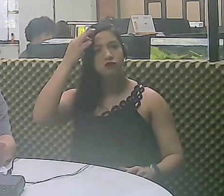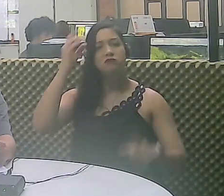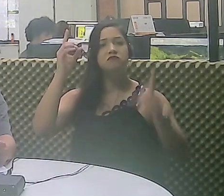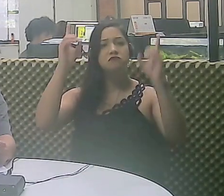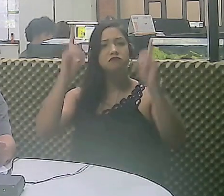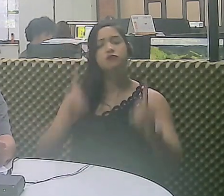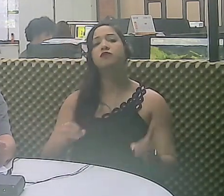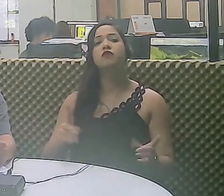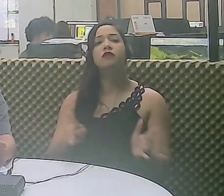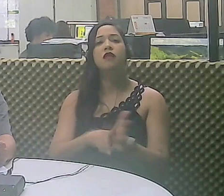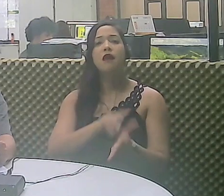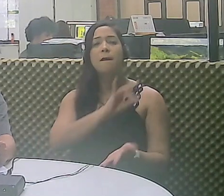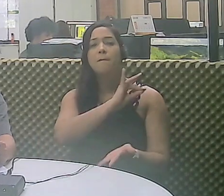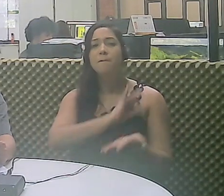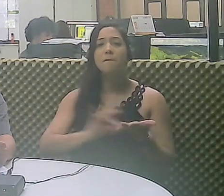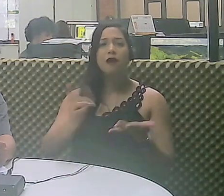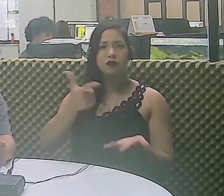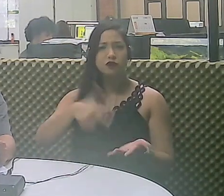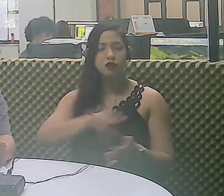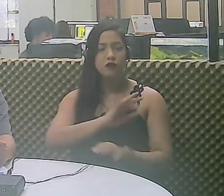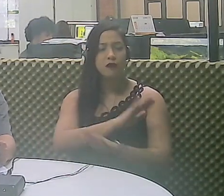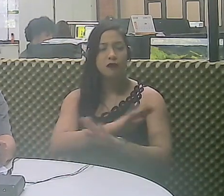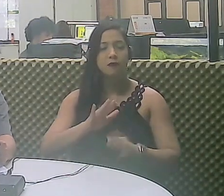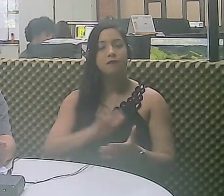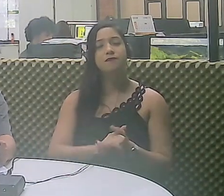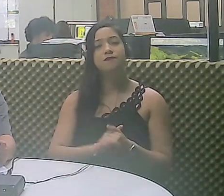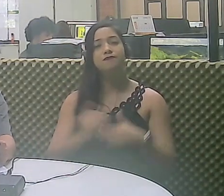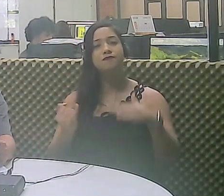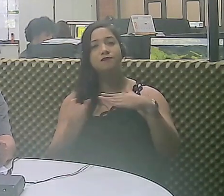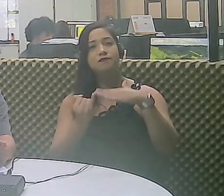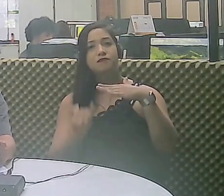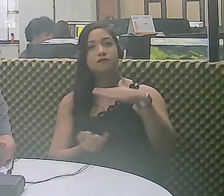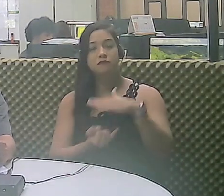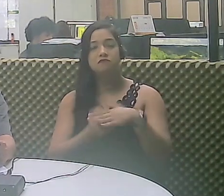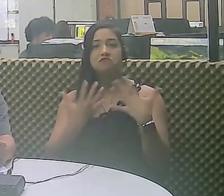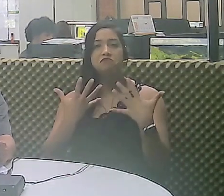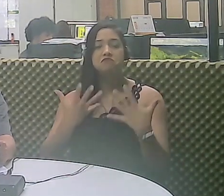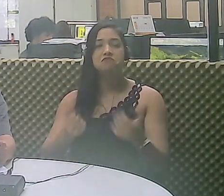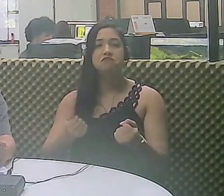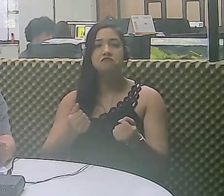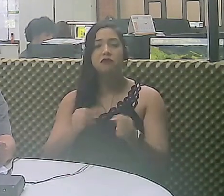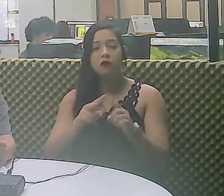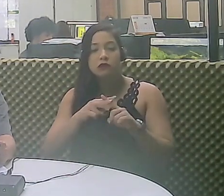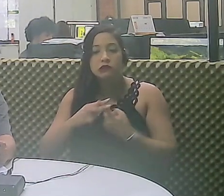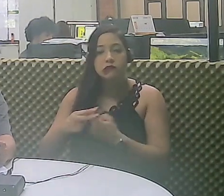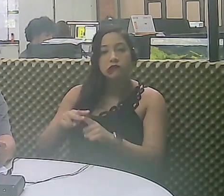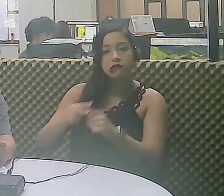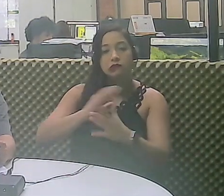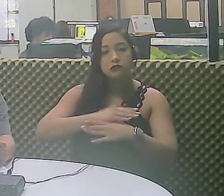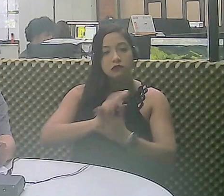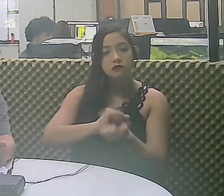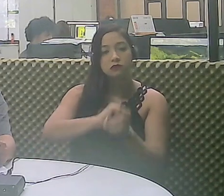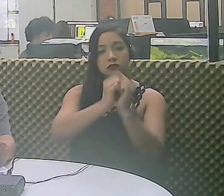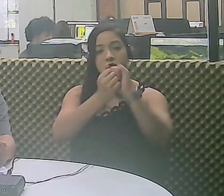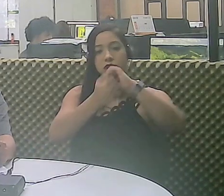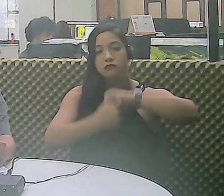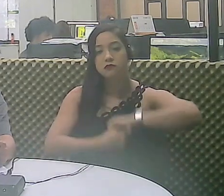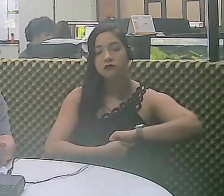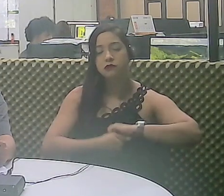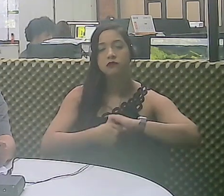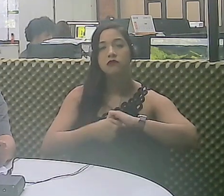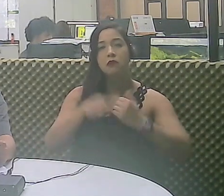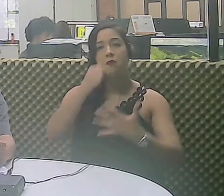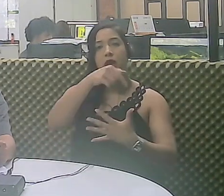que a situação cesse e não se repita. A instituição se dispôs a realizar correções e adequações dentro dos